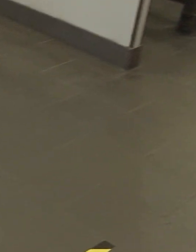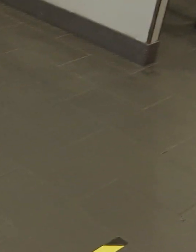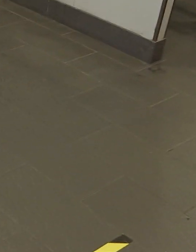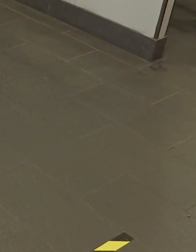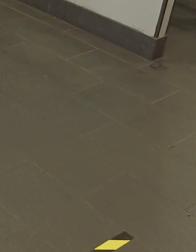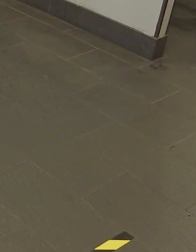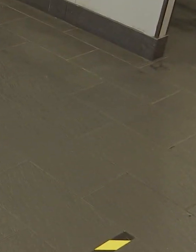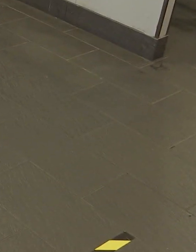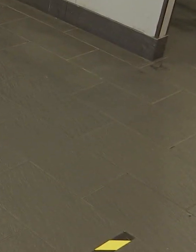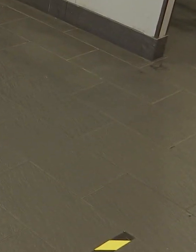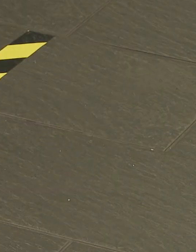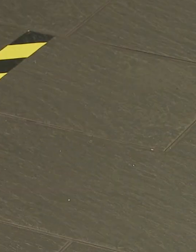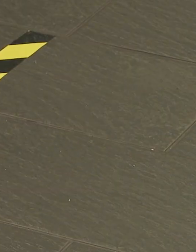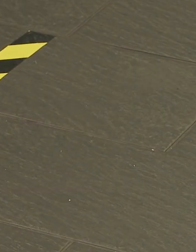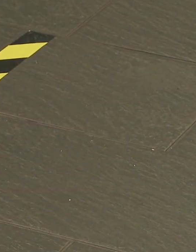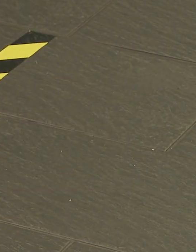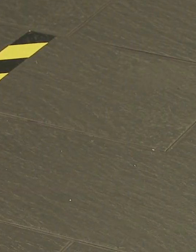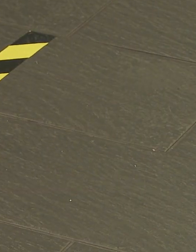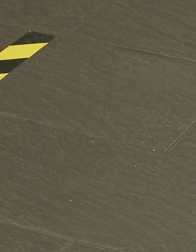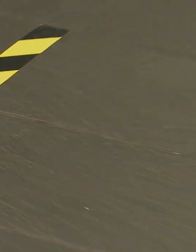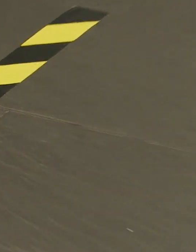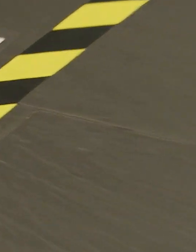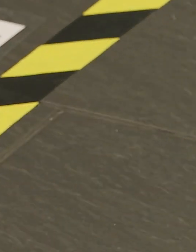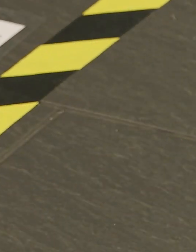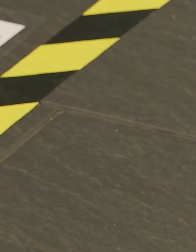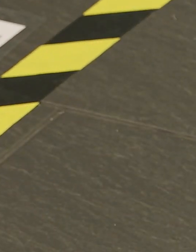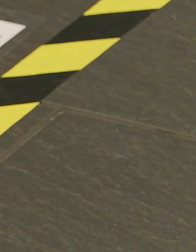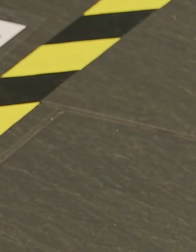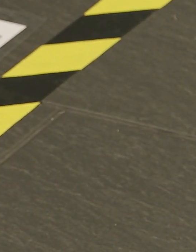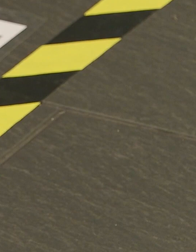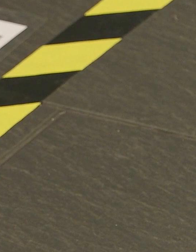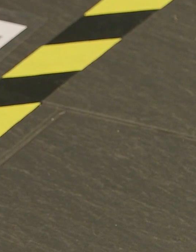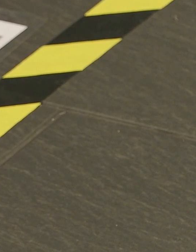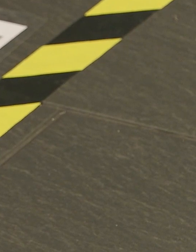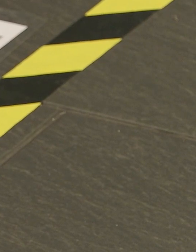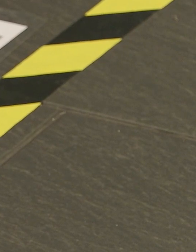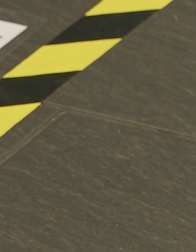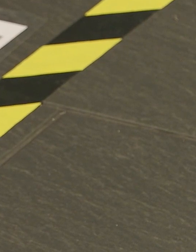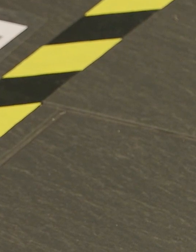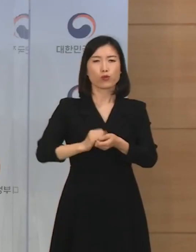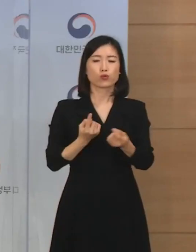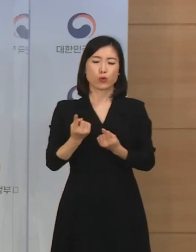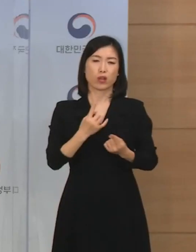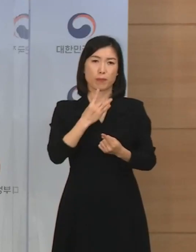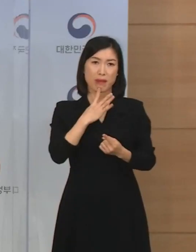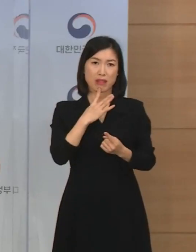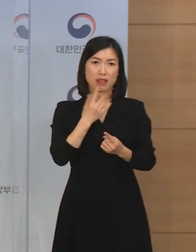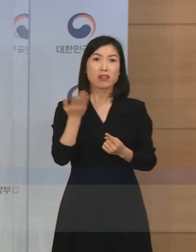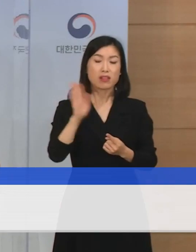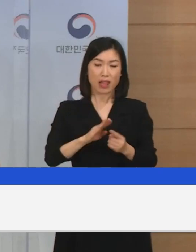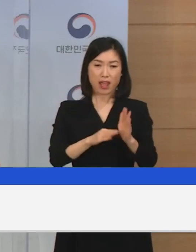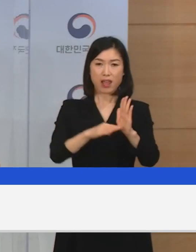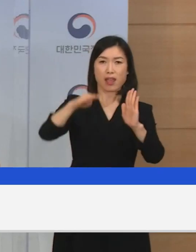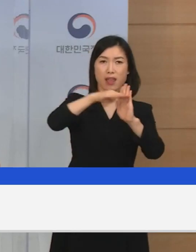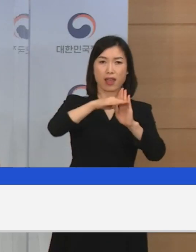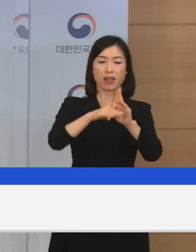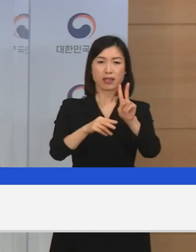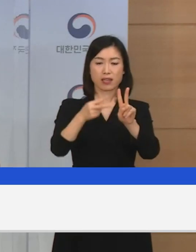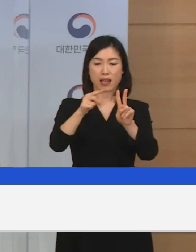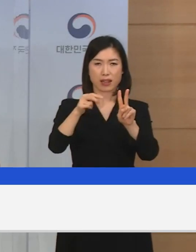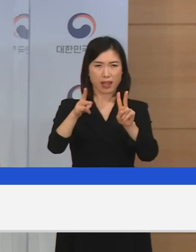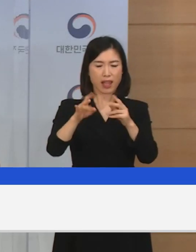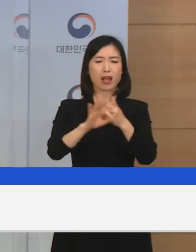정부는 1.5 단계에서 확산을 막는 것이 목표 라고 말했습니다 d 단계는 많은 영업장 이나